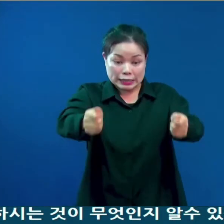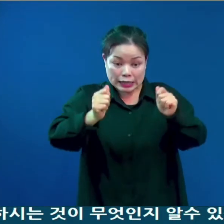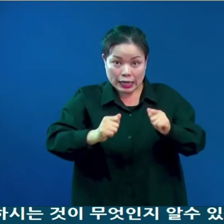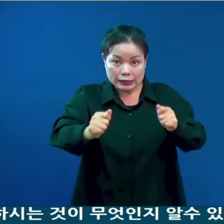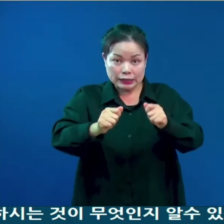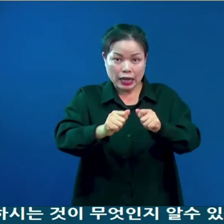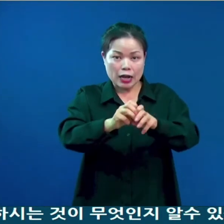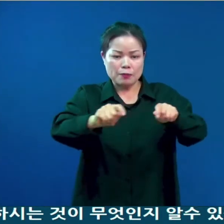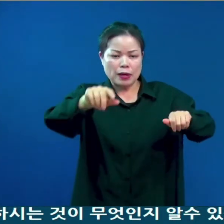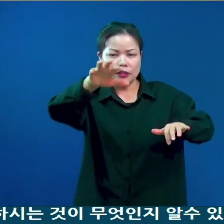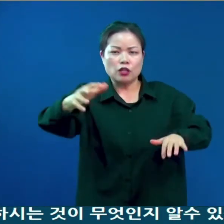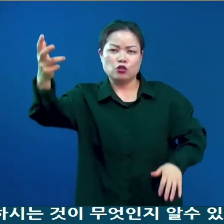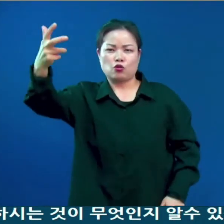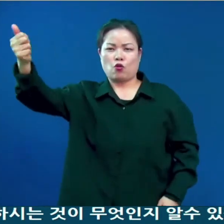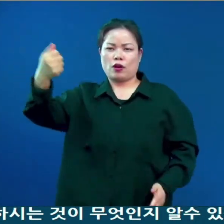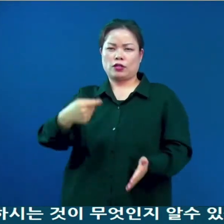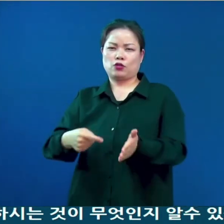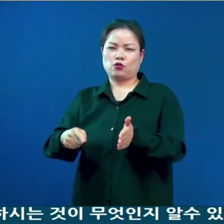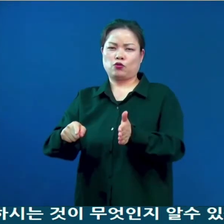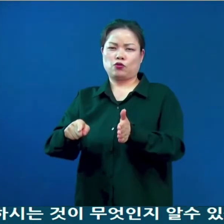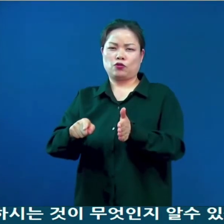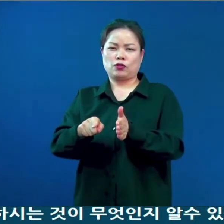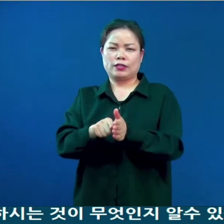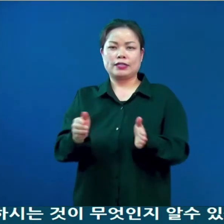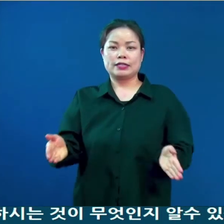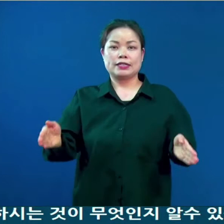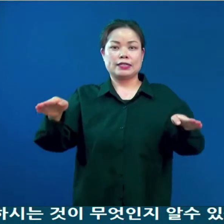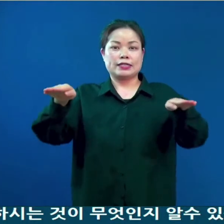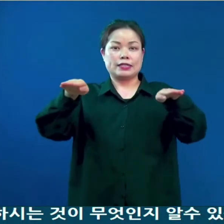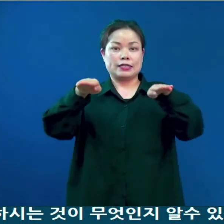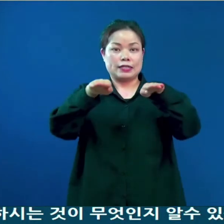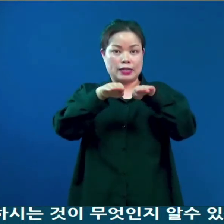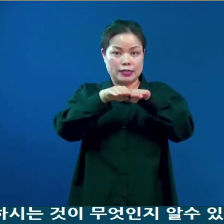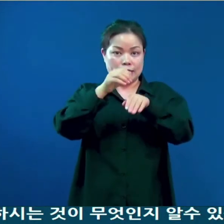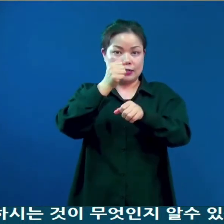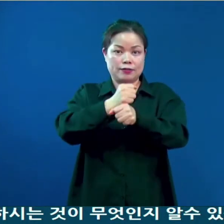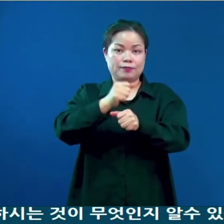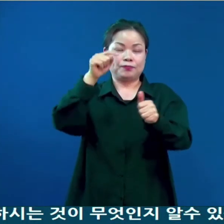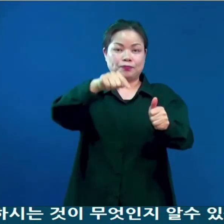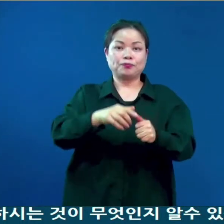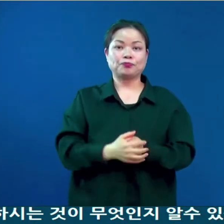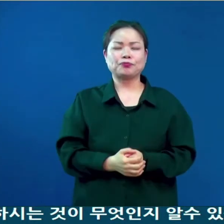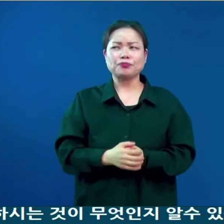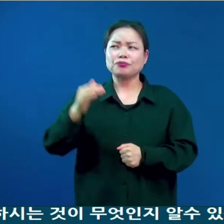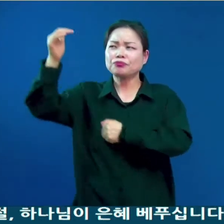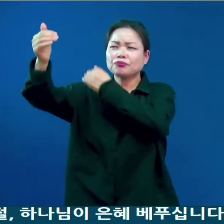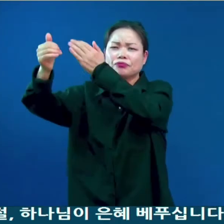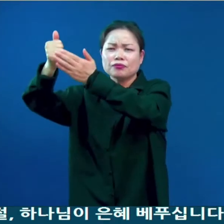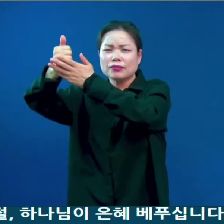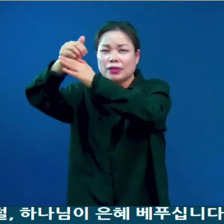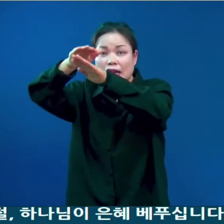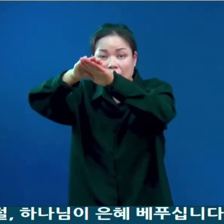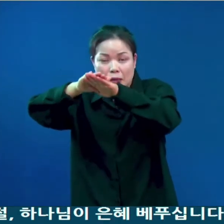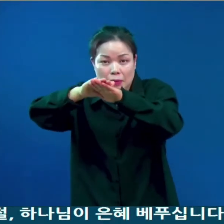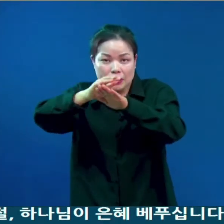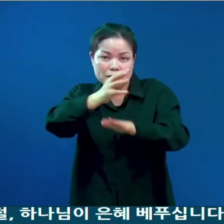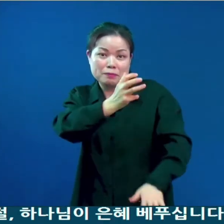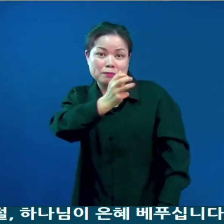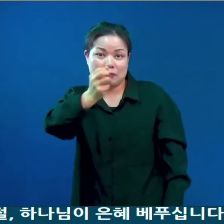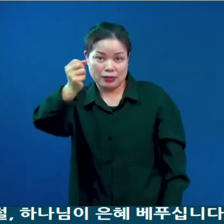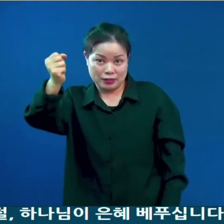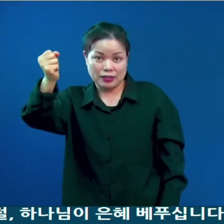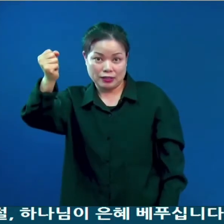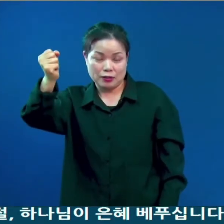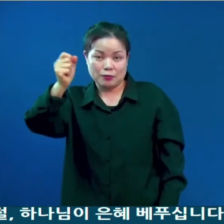타작마당에서 여호와를 위하여 제단을 쌓으라 하신지라. 하나님께서 예배를